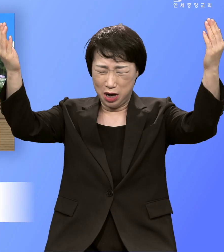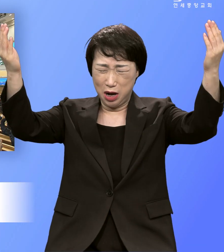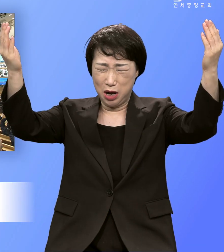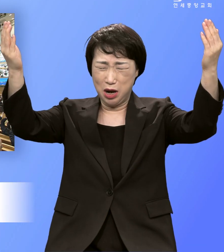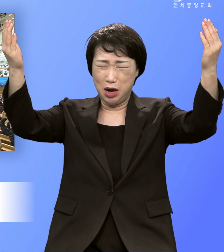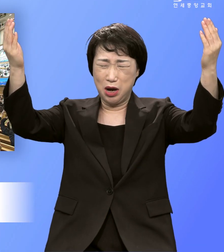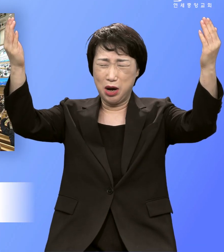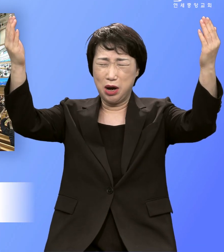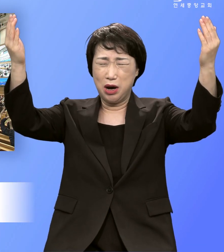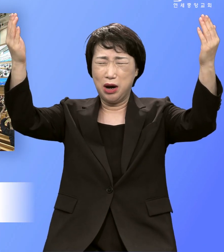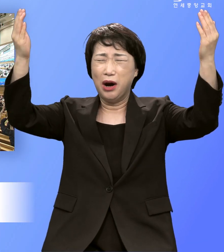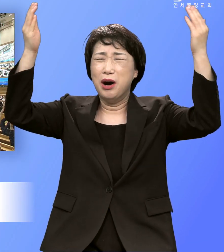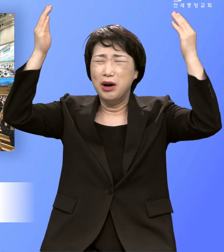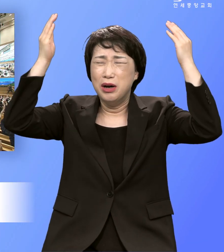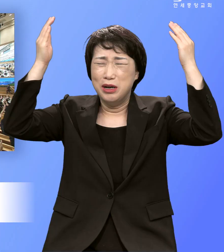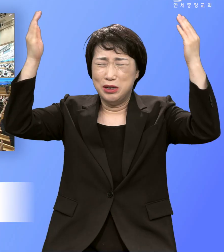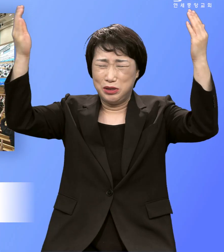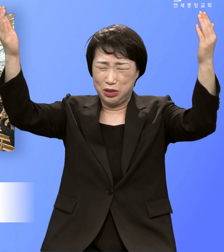주여,